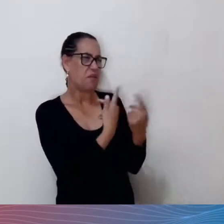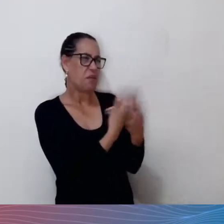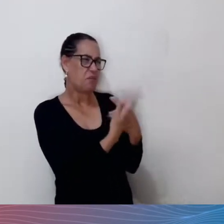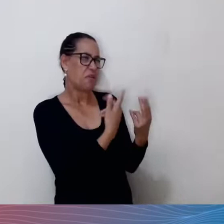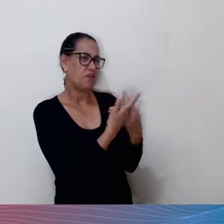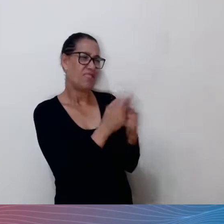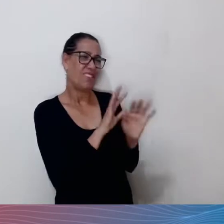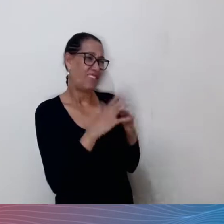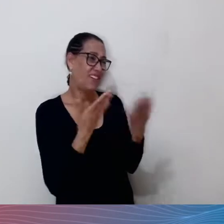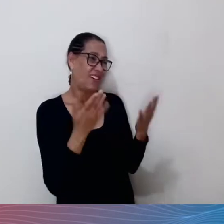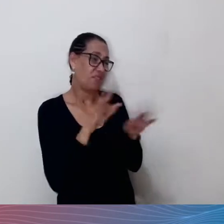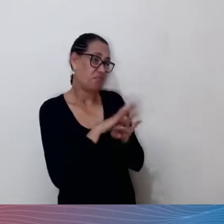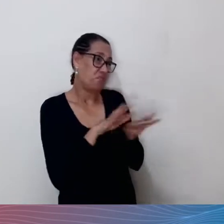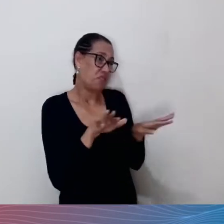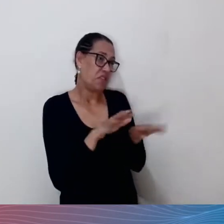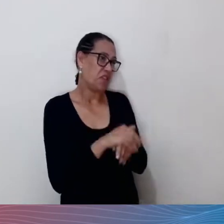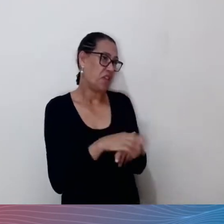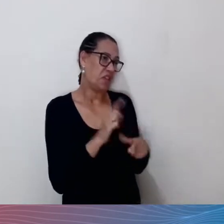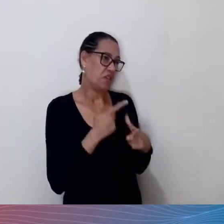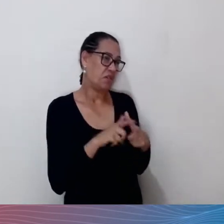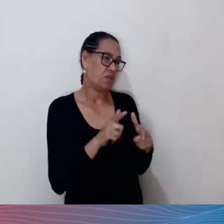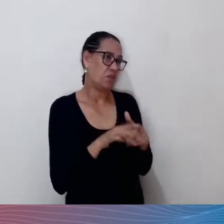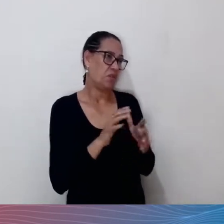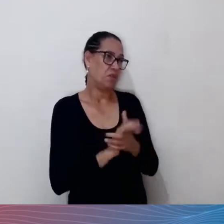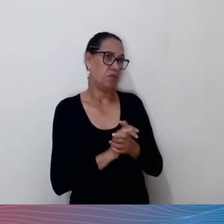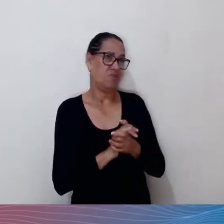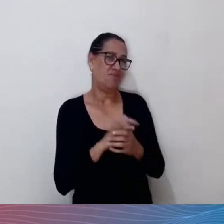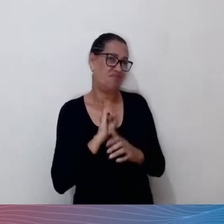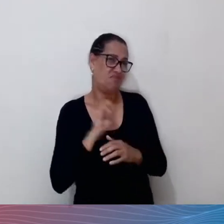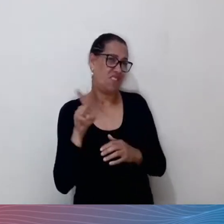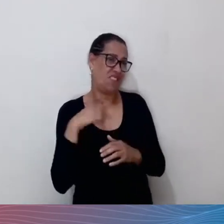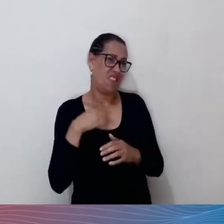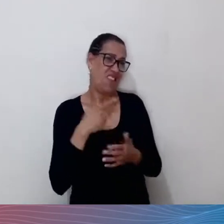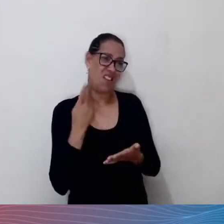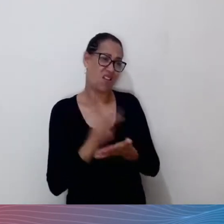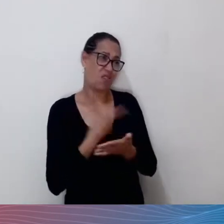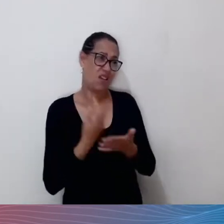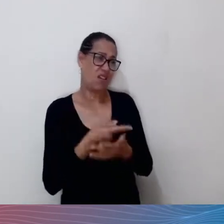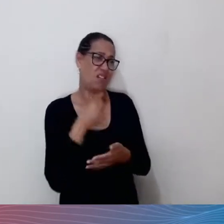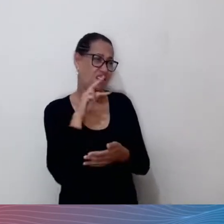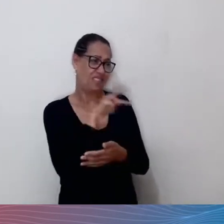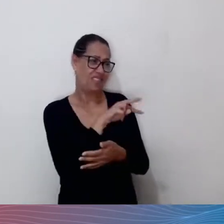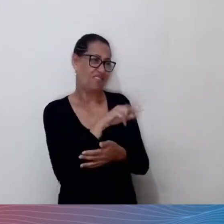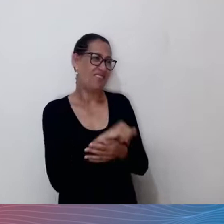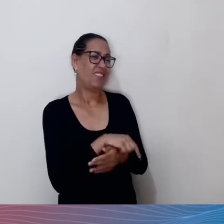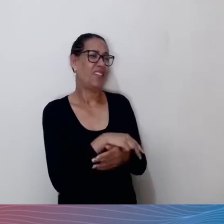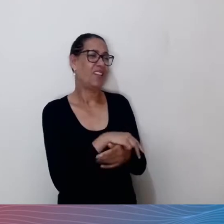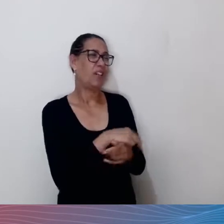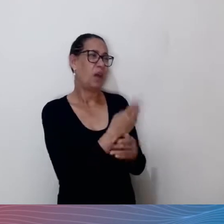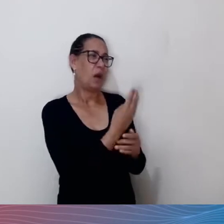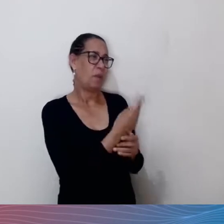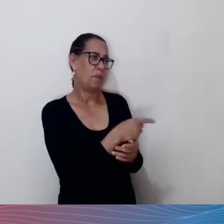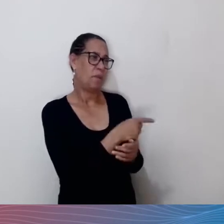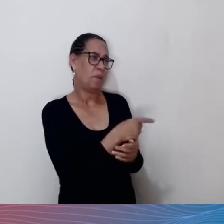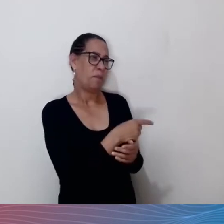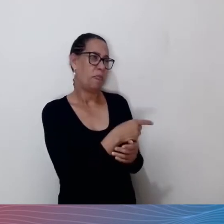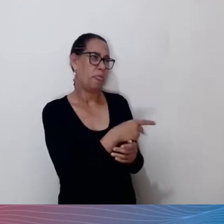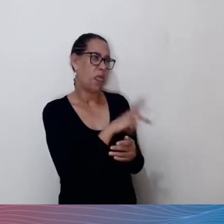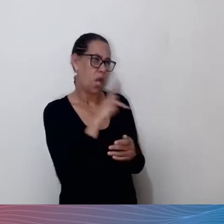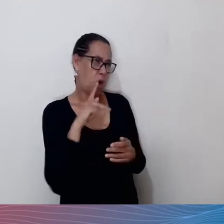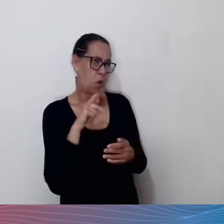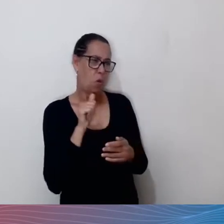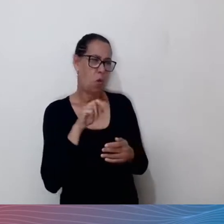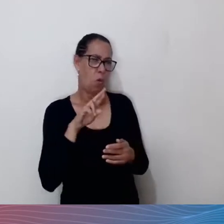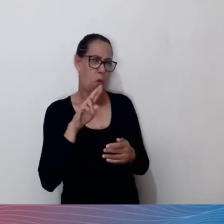eu fiz alguma coisa errada, eu vou falar para o padre, tal, como se fosse o padre, ou o sacerdote, ou algum clérigo, né? Eu não estou aqui